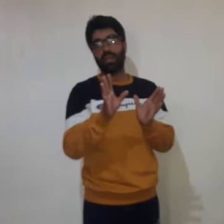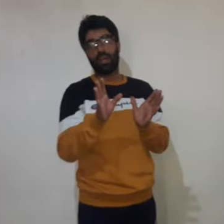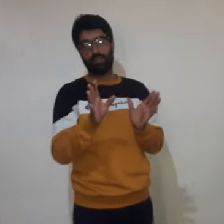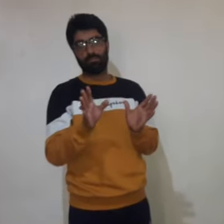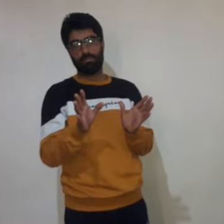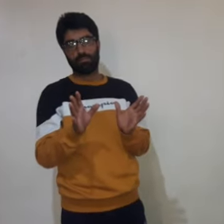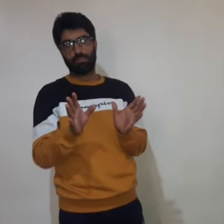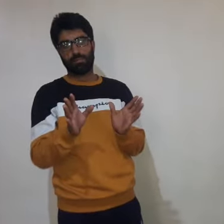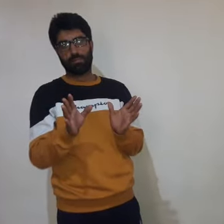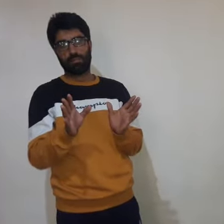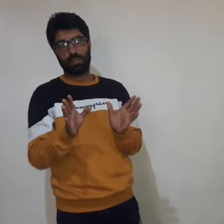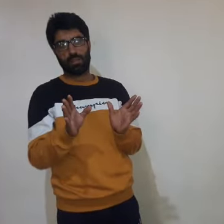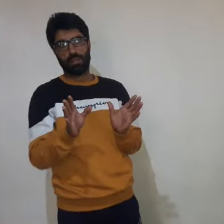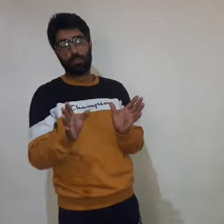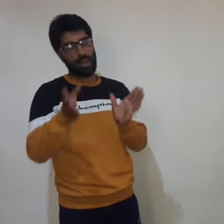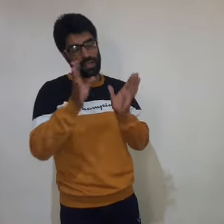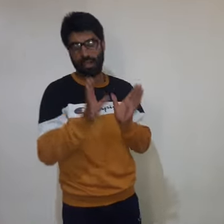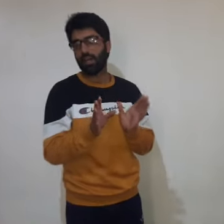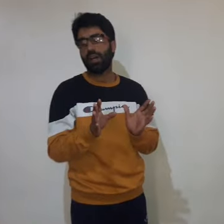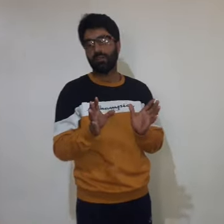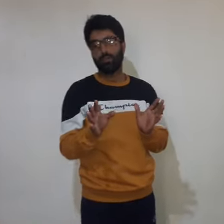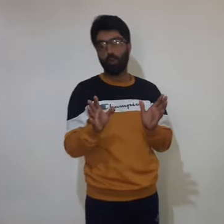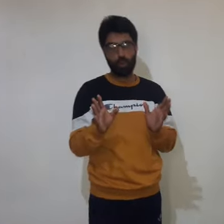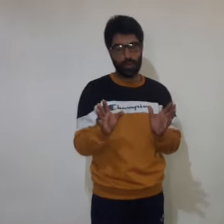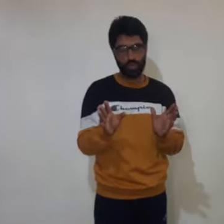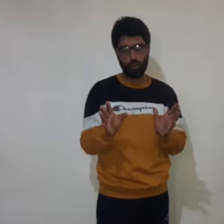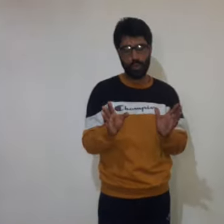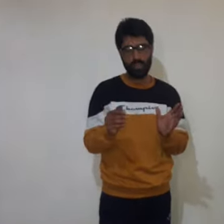लिया है, लपेट के रखा है। ओके डियर स्टूडेंट्स,